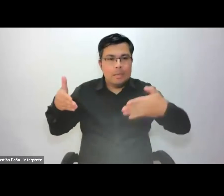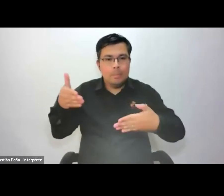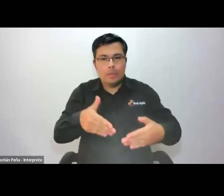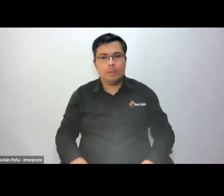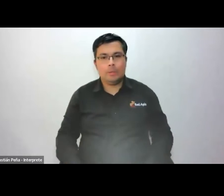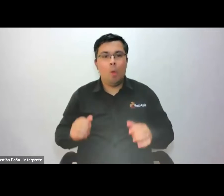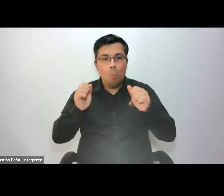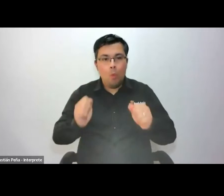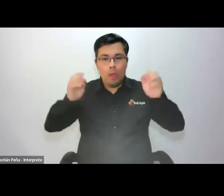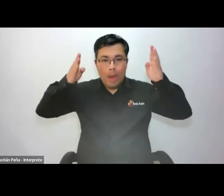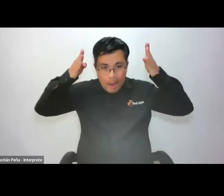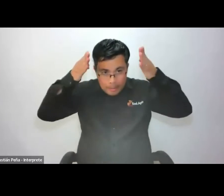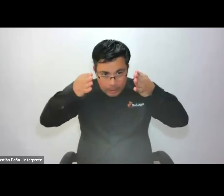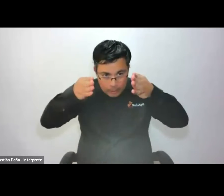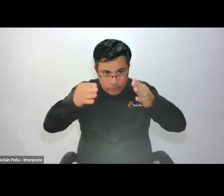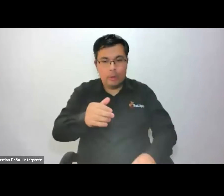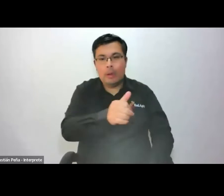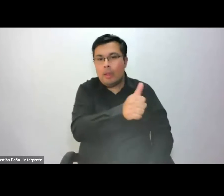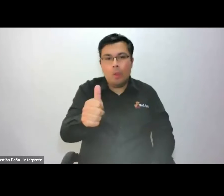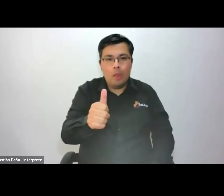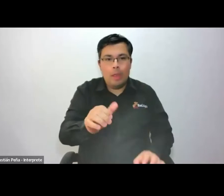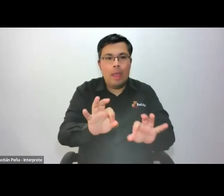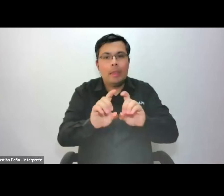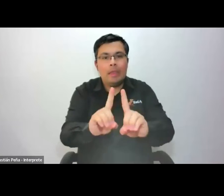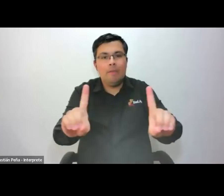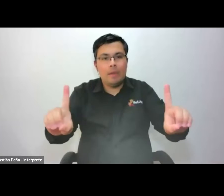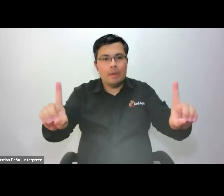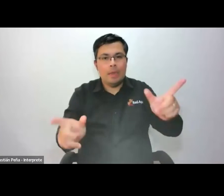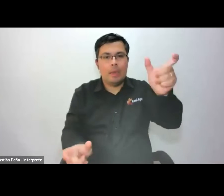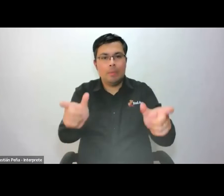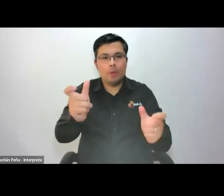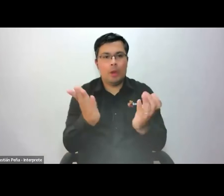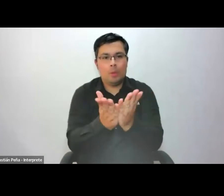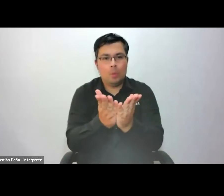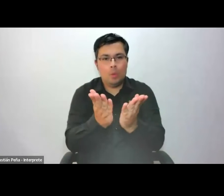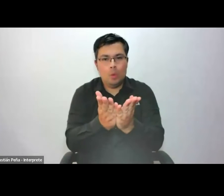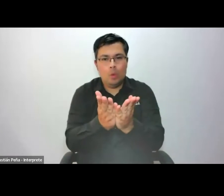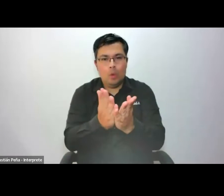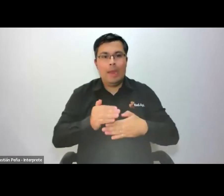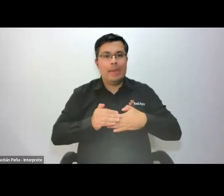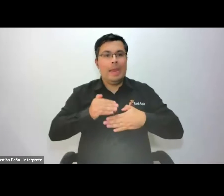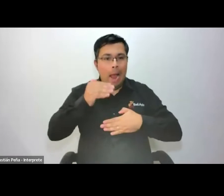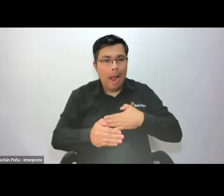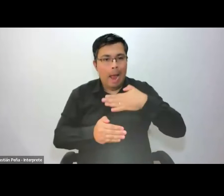atender a la diversidad del estudiantado y poder avanzar hacia comunidades más inclusivas necesita y requiere que todas